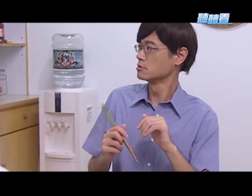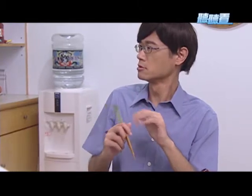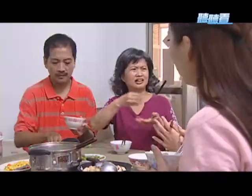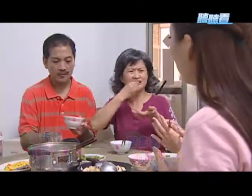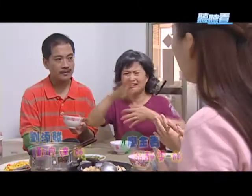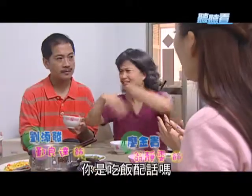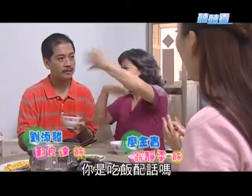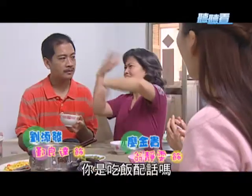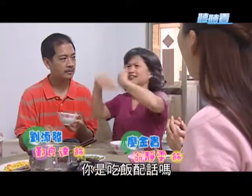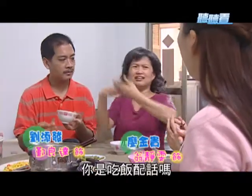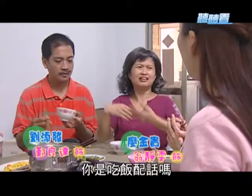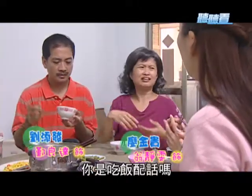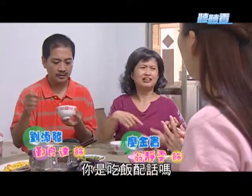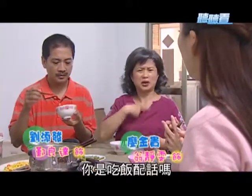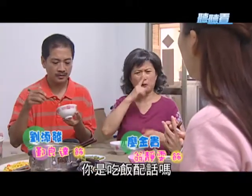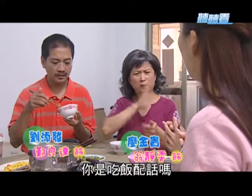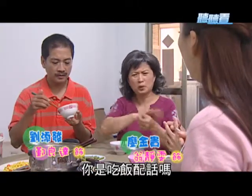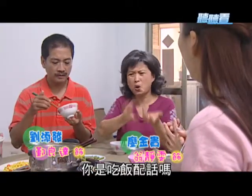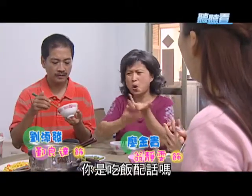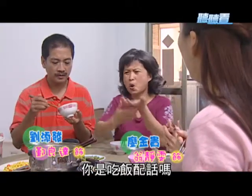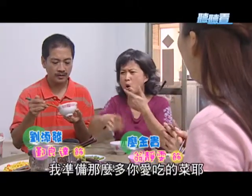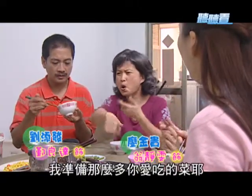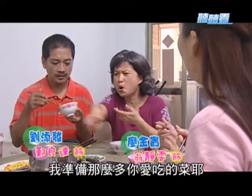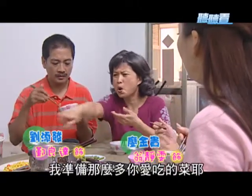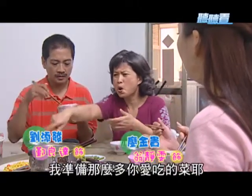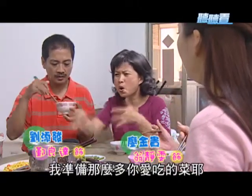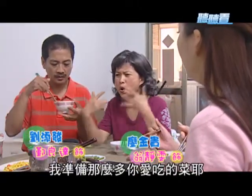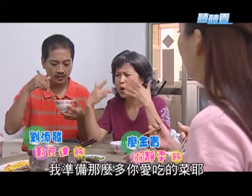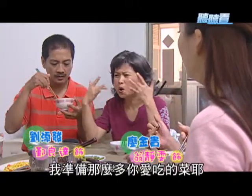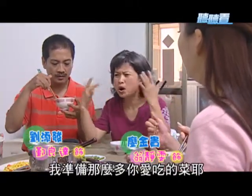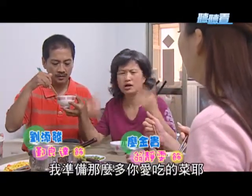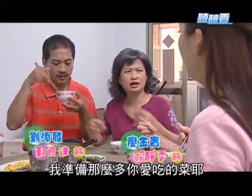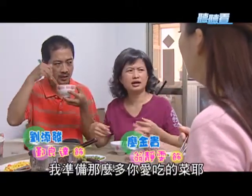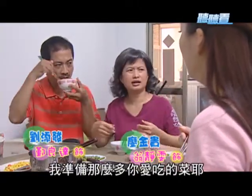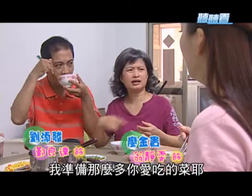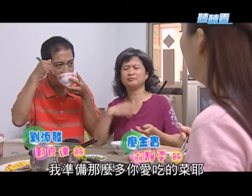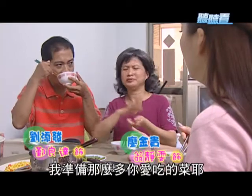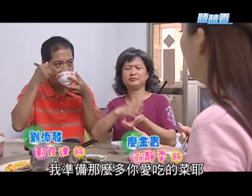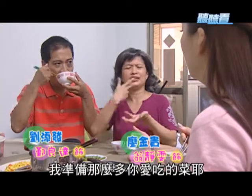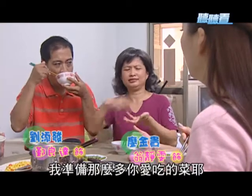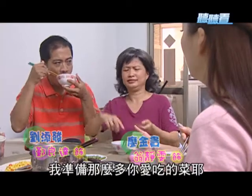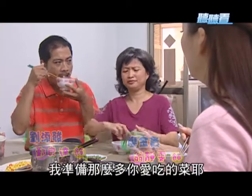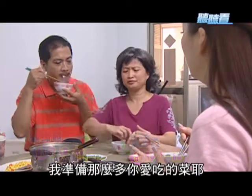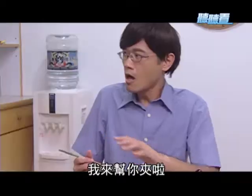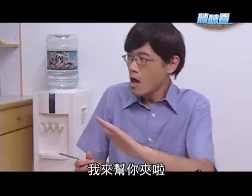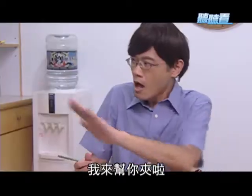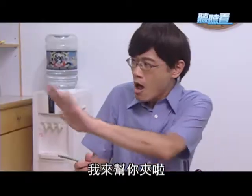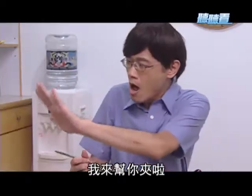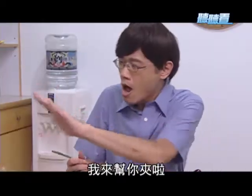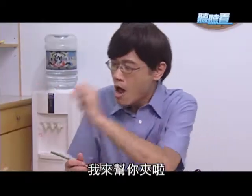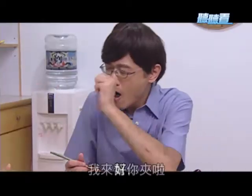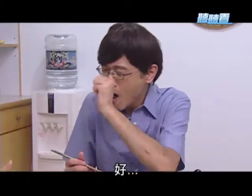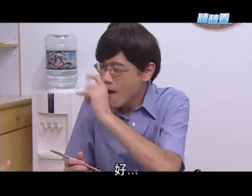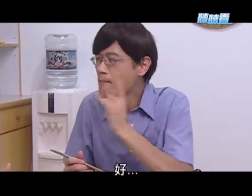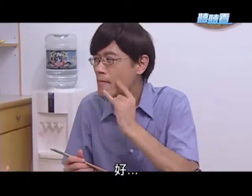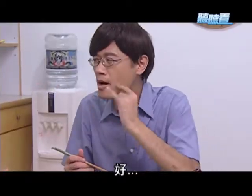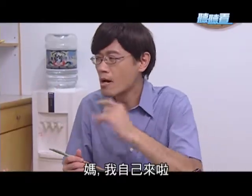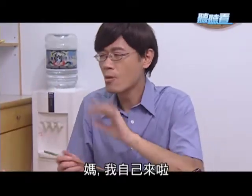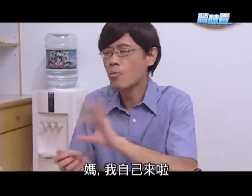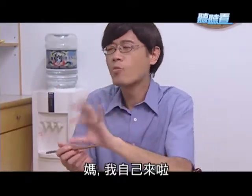哦，你是吃饭配话吗？啊，我准备那么多你爱吃的菜呢，我来帮你夹啦。 啊，好好，妈，我自己来